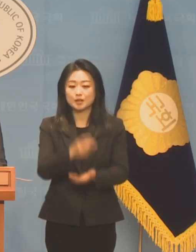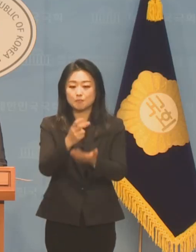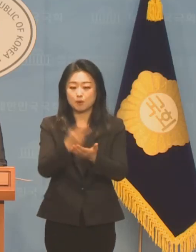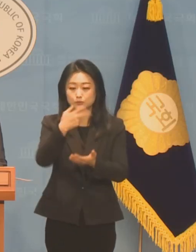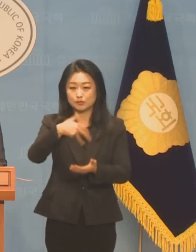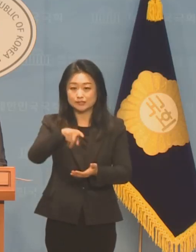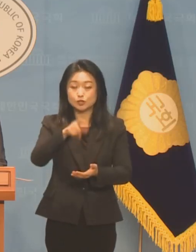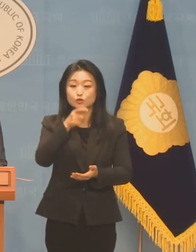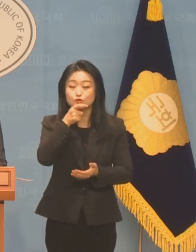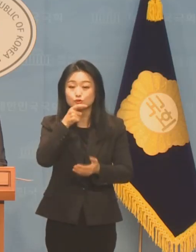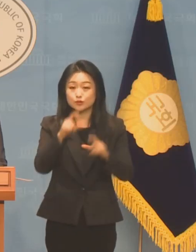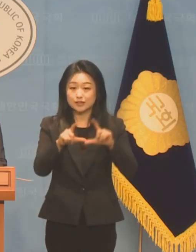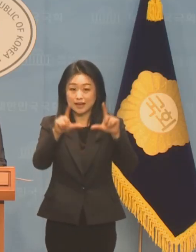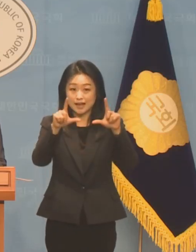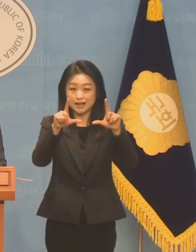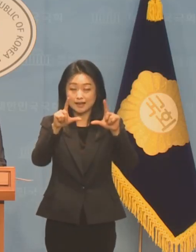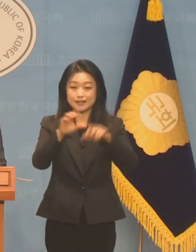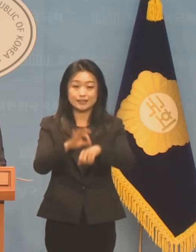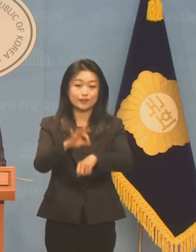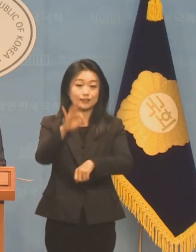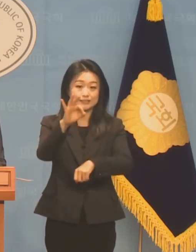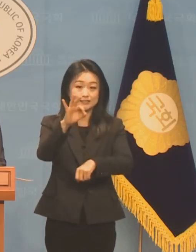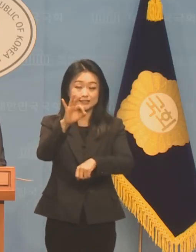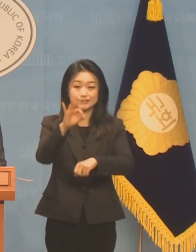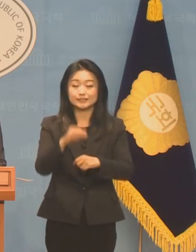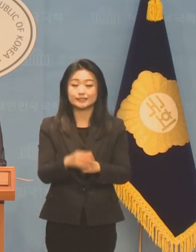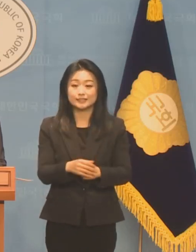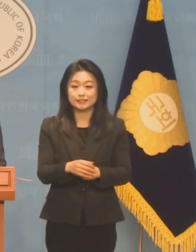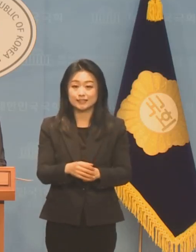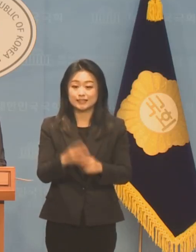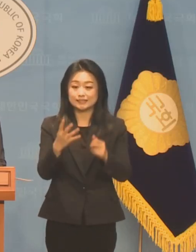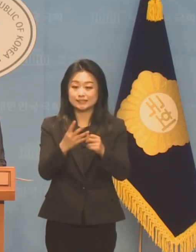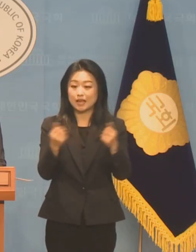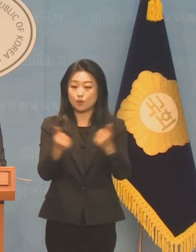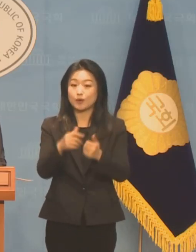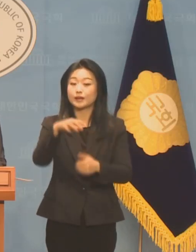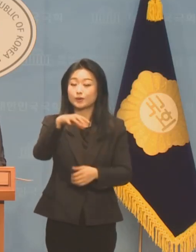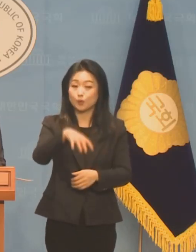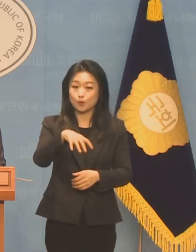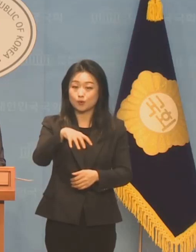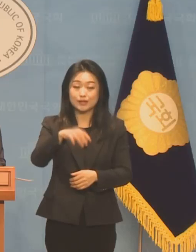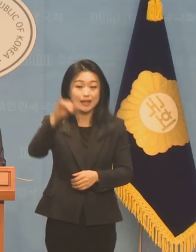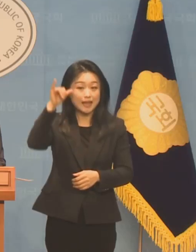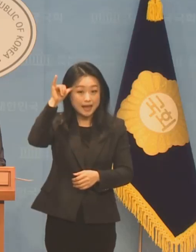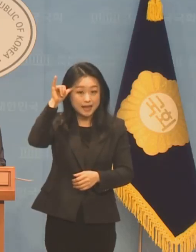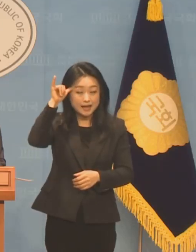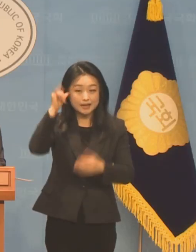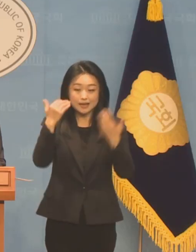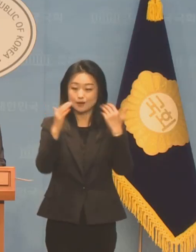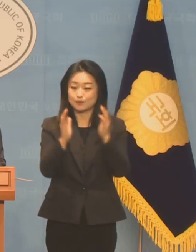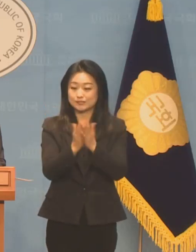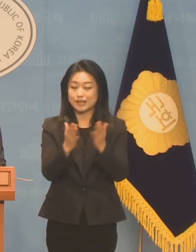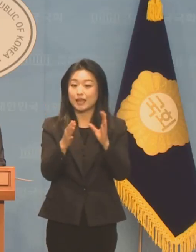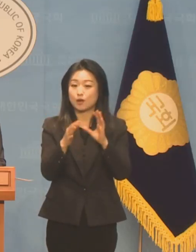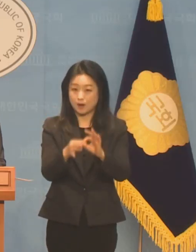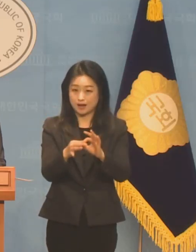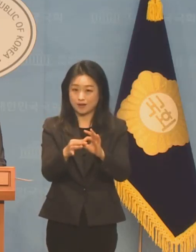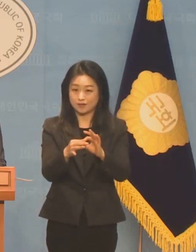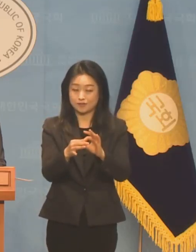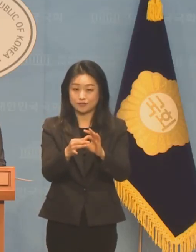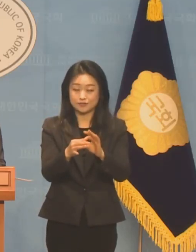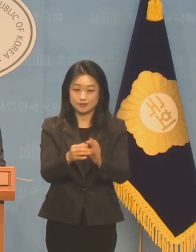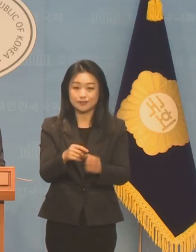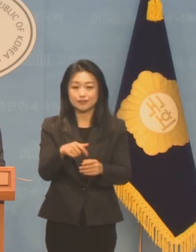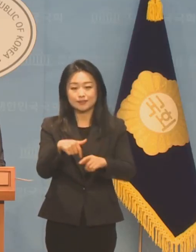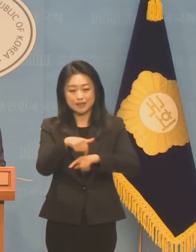입법조사처는 수요일 15일 오전 10시 의원회관 제4간담회실에서 AI 디지털 교과서 등 교과형 도서